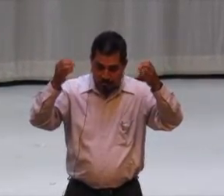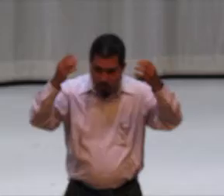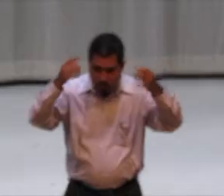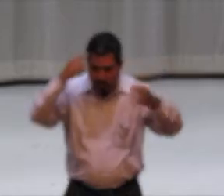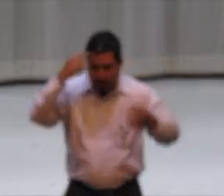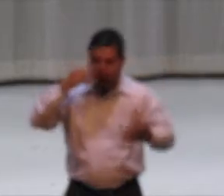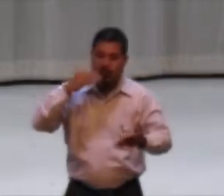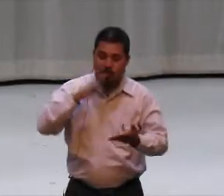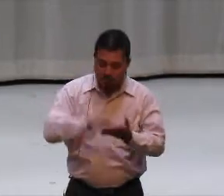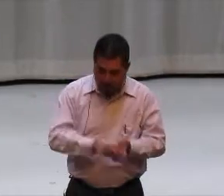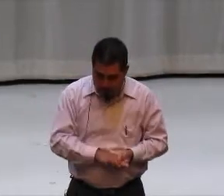mucho pensamiento sucio.